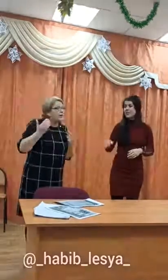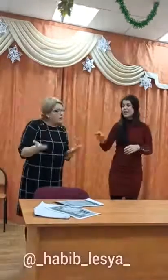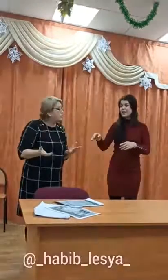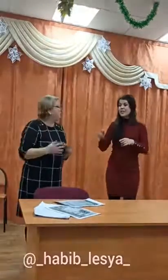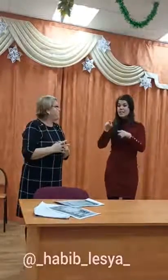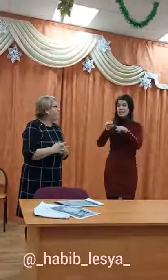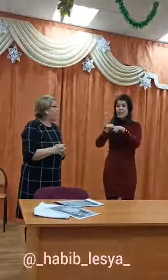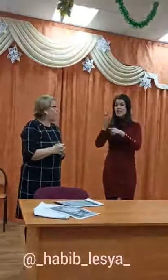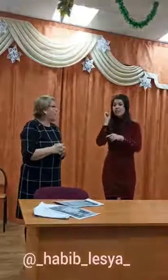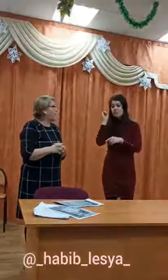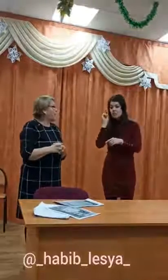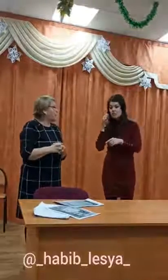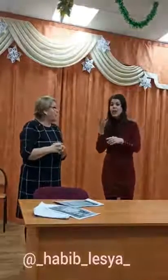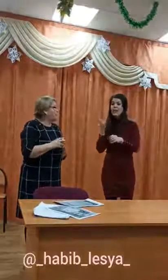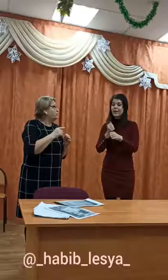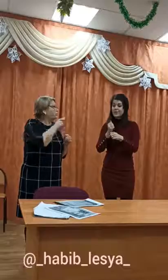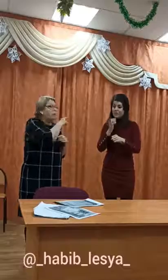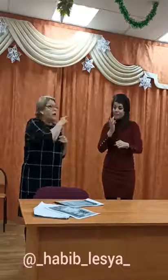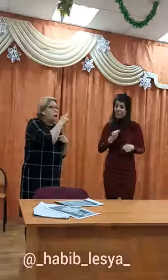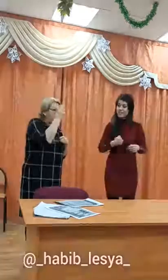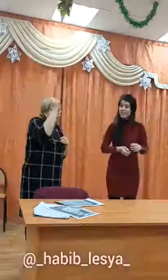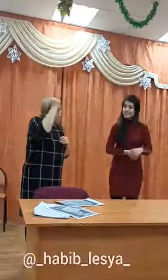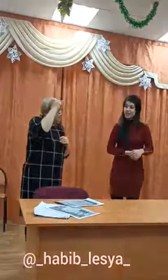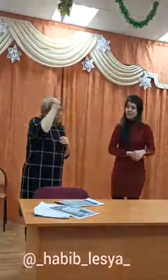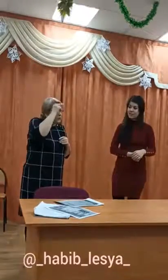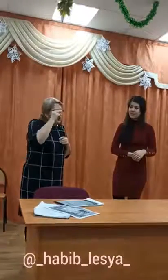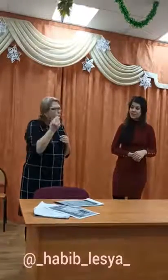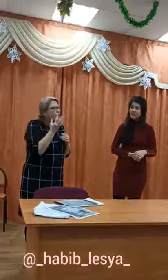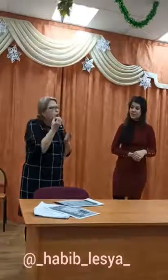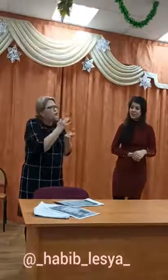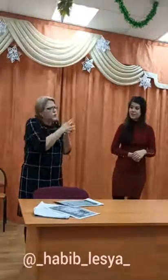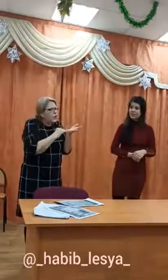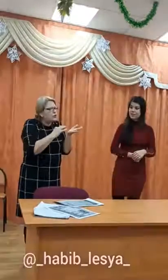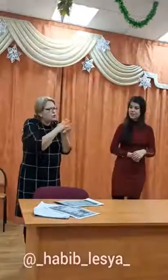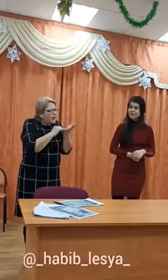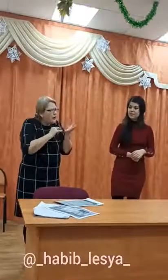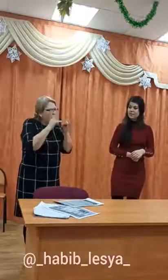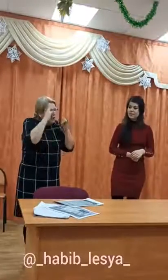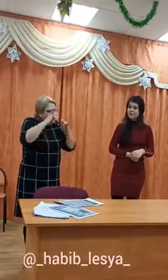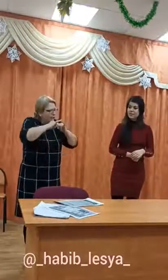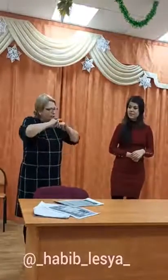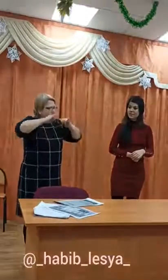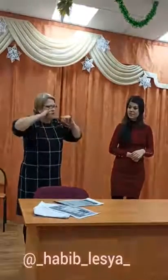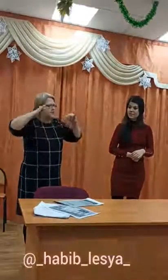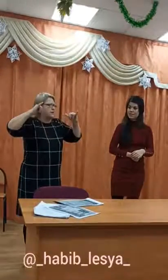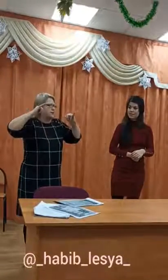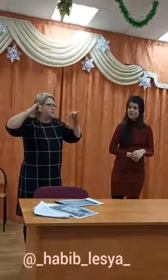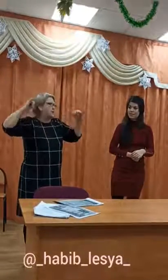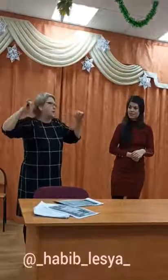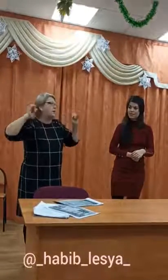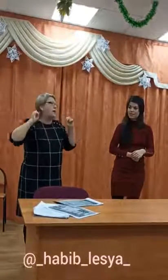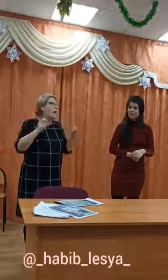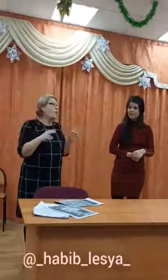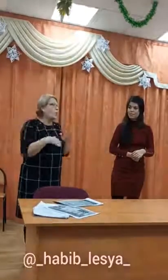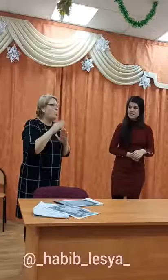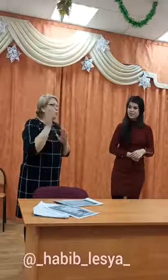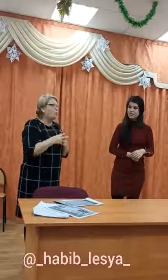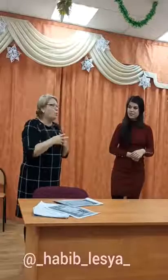Вот. Их также учим, как работать правильно. Да, учиться дальше. Развивать, как лучше.